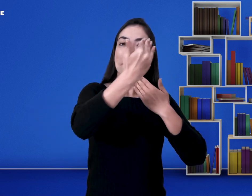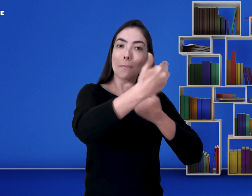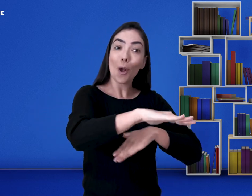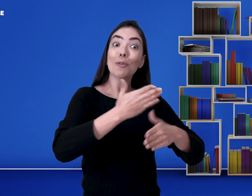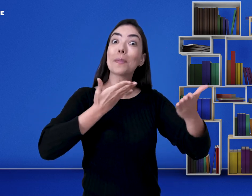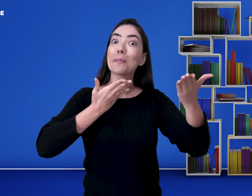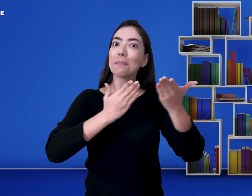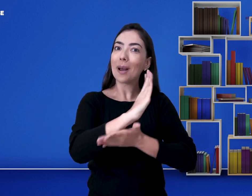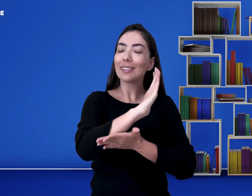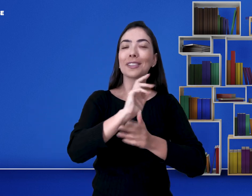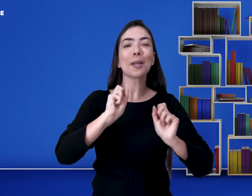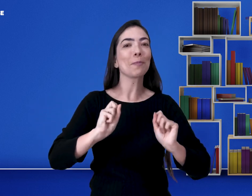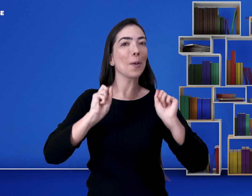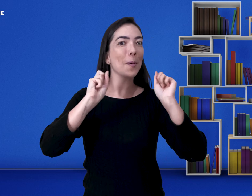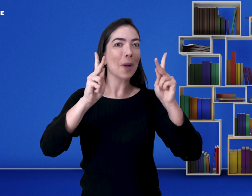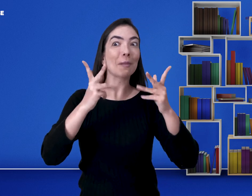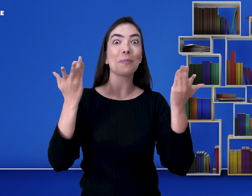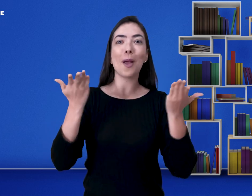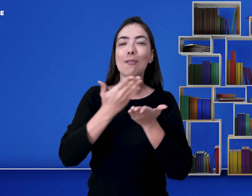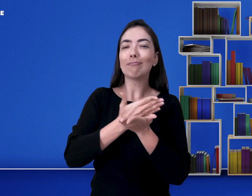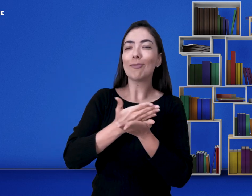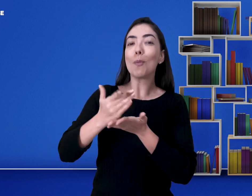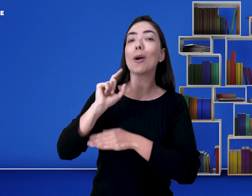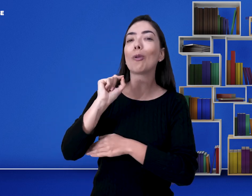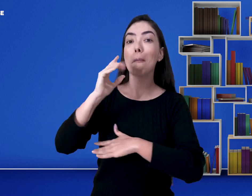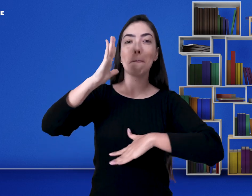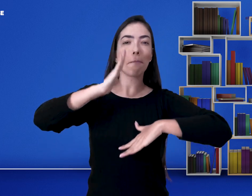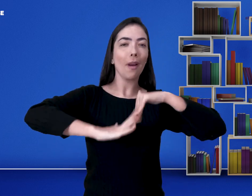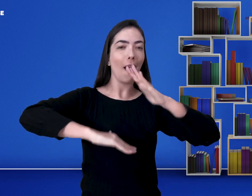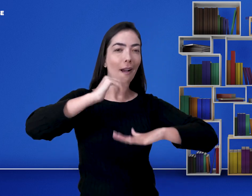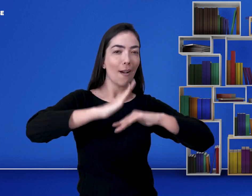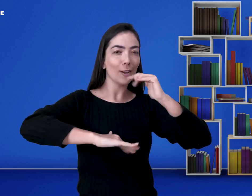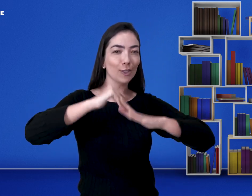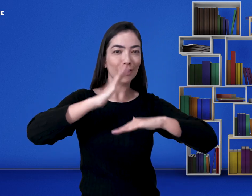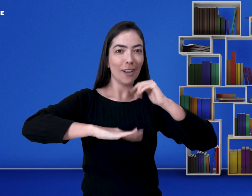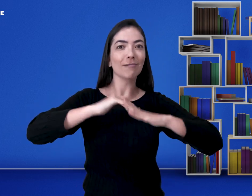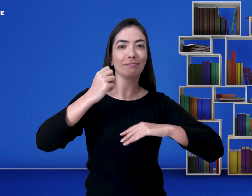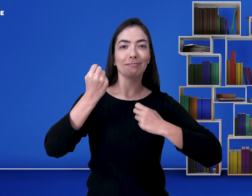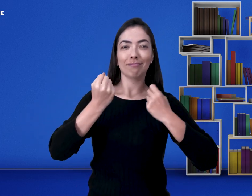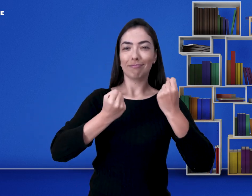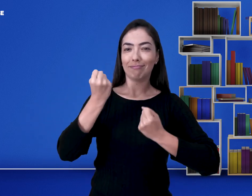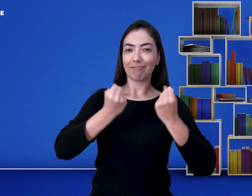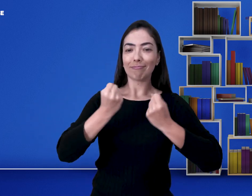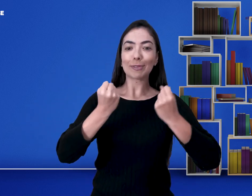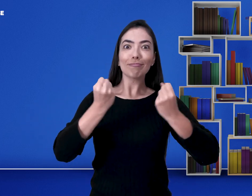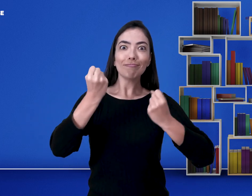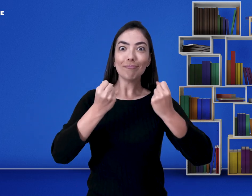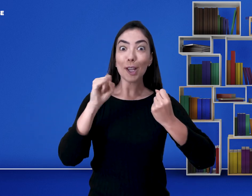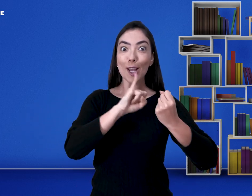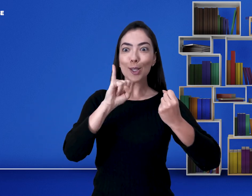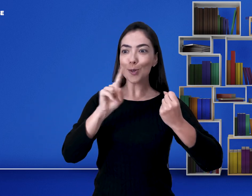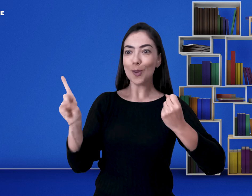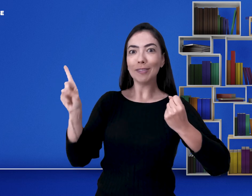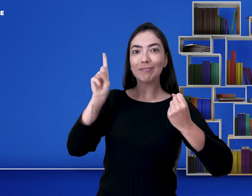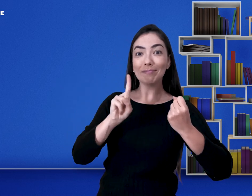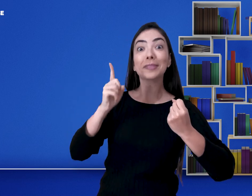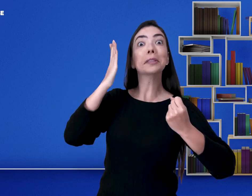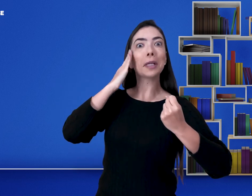prova teórica, passei, e depois eu comecei a fazer as aulas práticas. E o instrutor